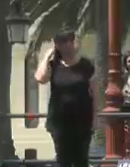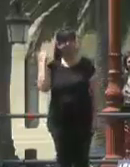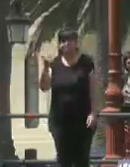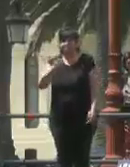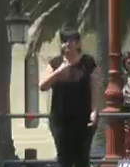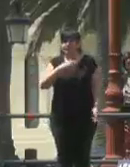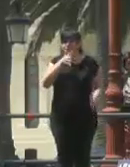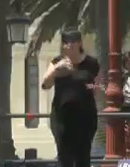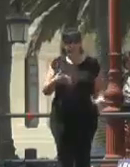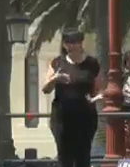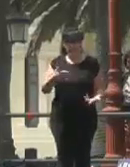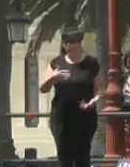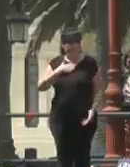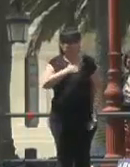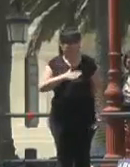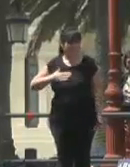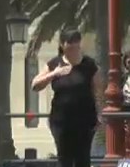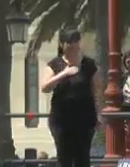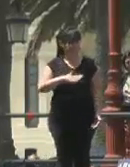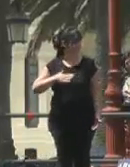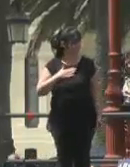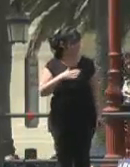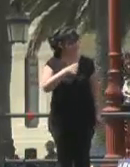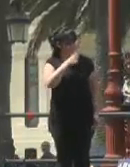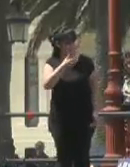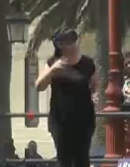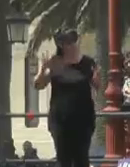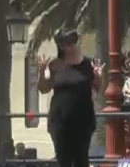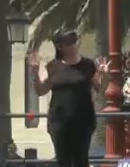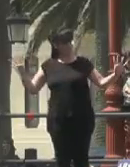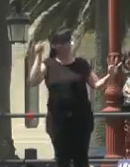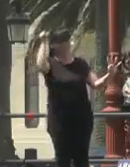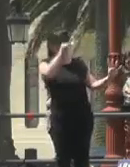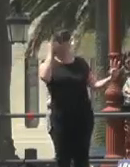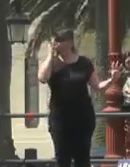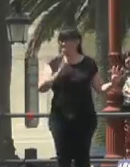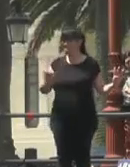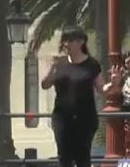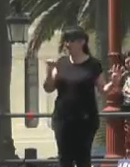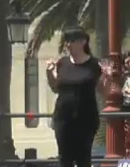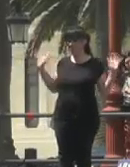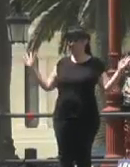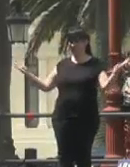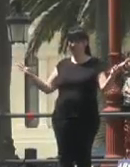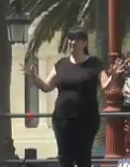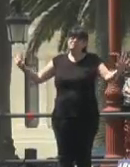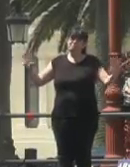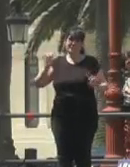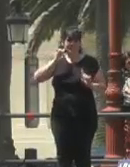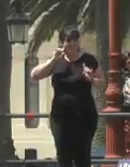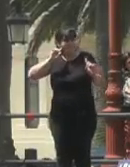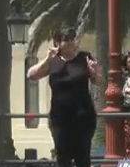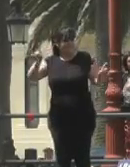Teño un enorme prazer. Estou rodeada de homes e mulleres maravillosos, pero se me permitides, sin